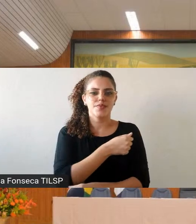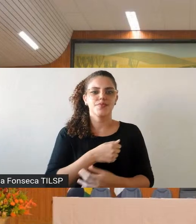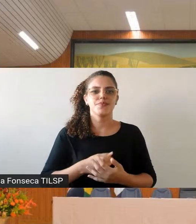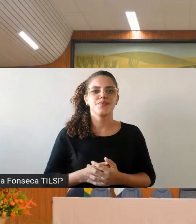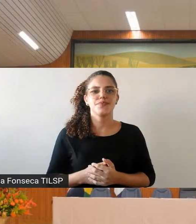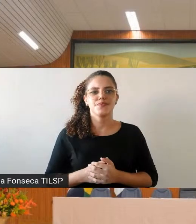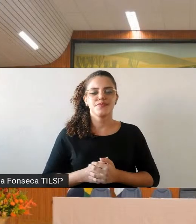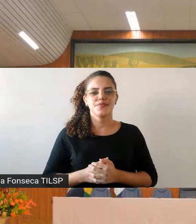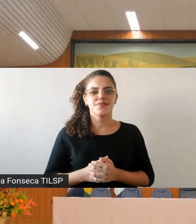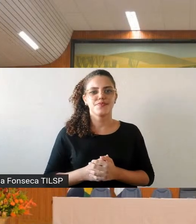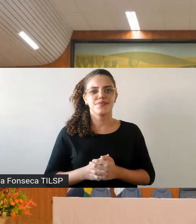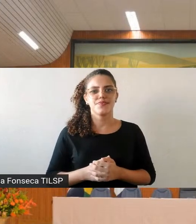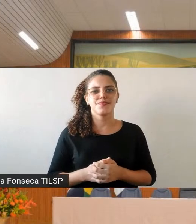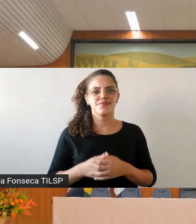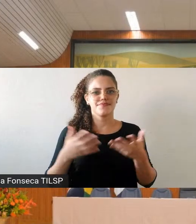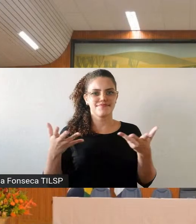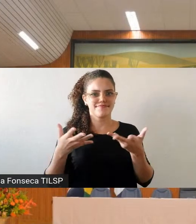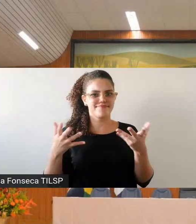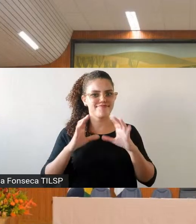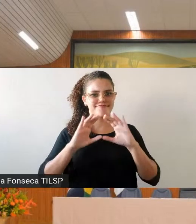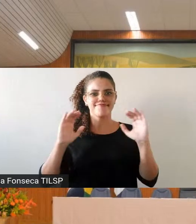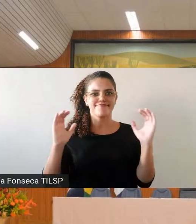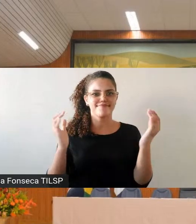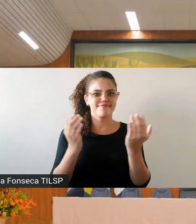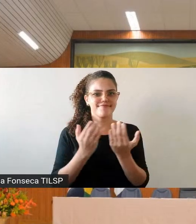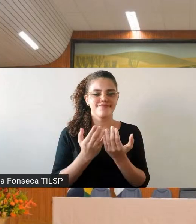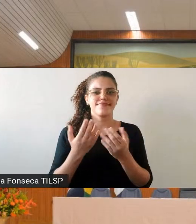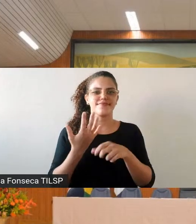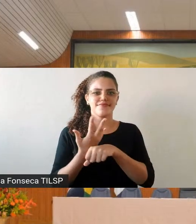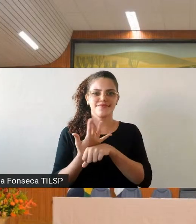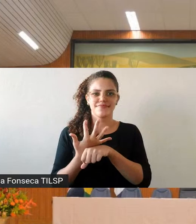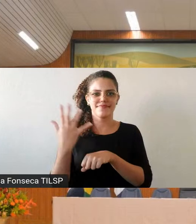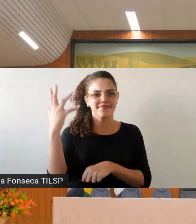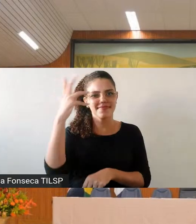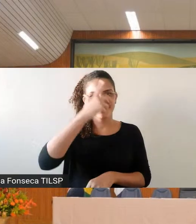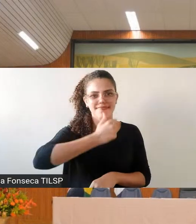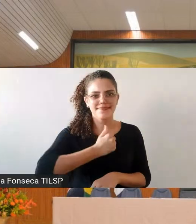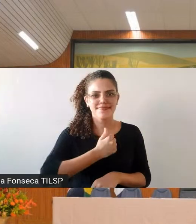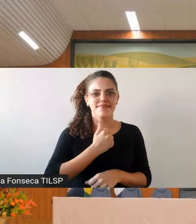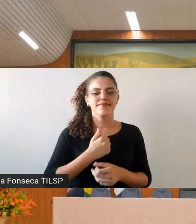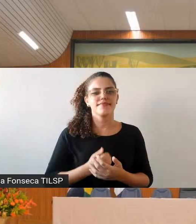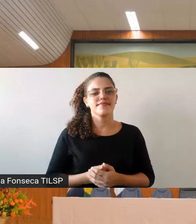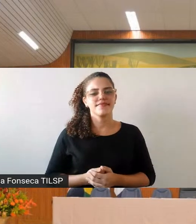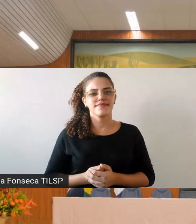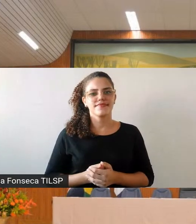essa comunidade linda da UFRPE, tá certo? Estamos a mais um retorno,